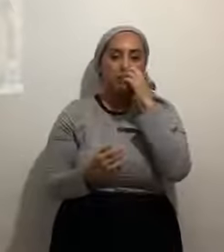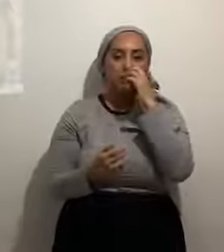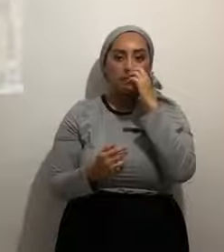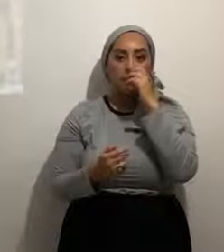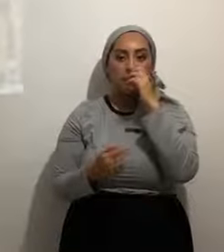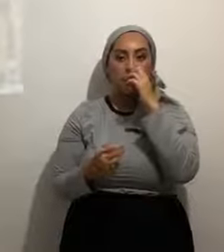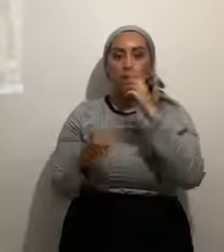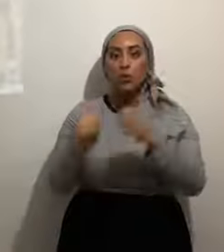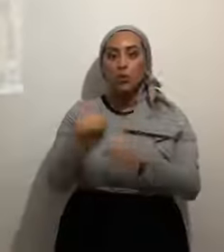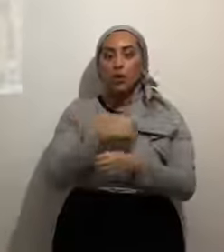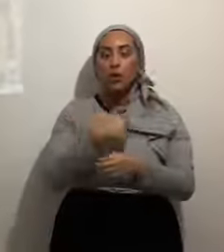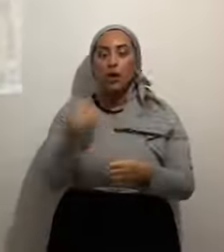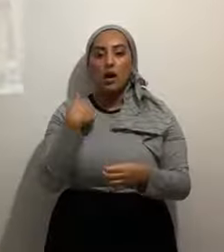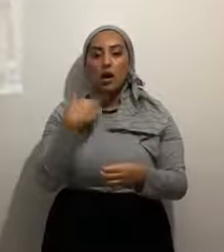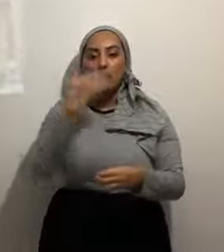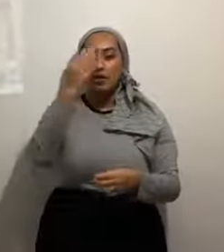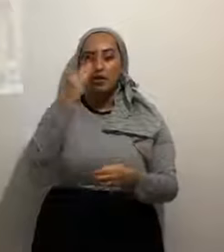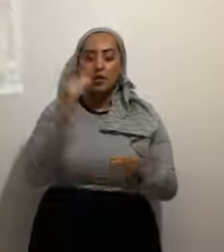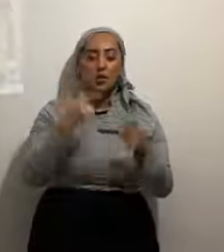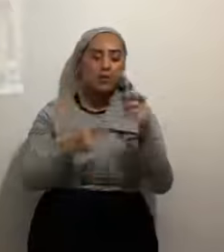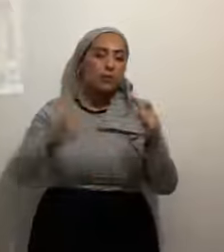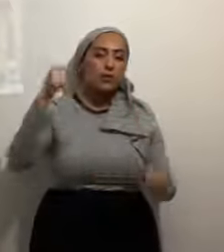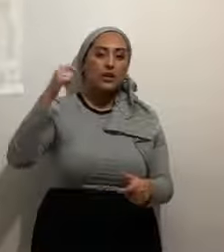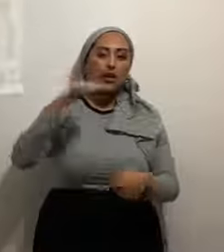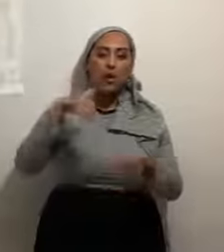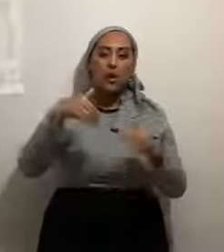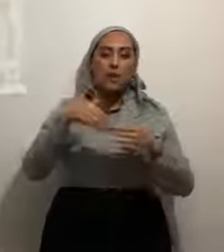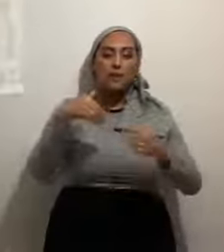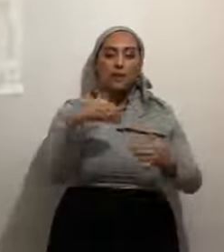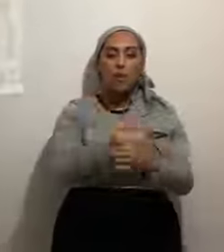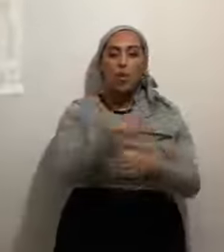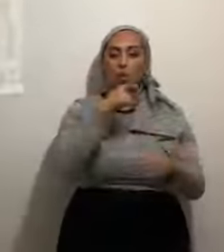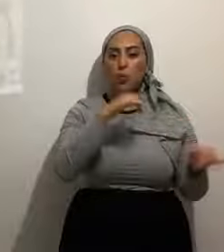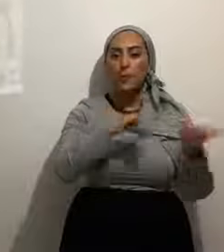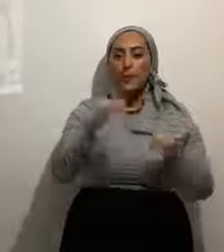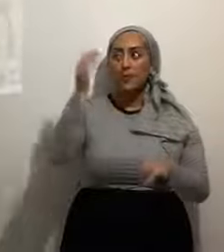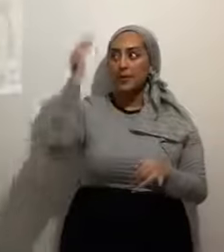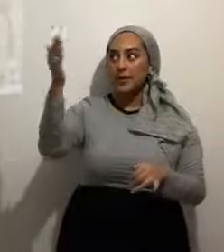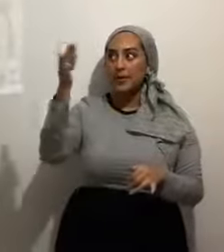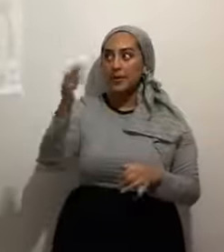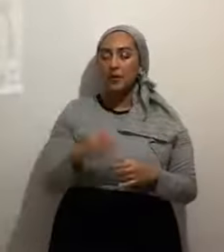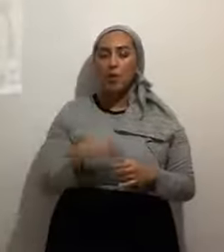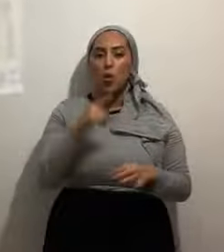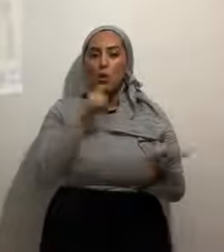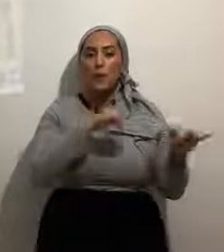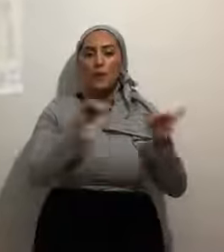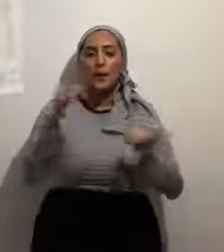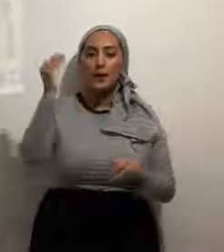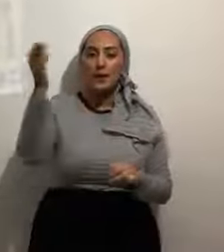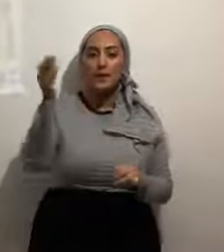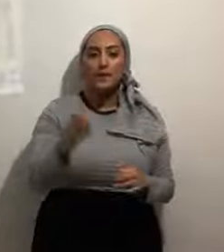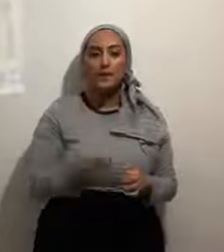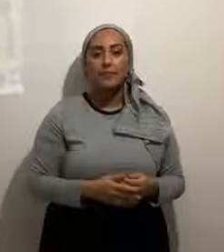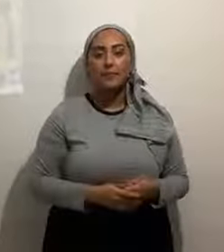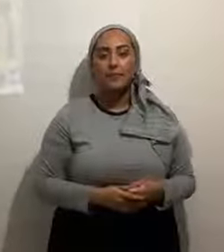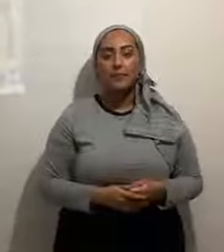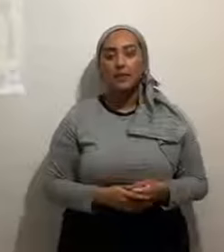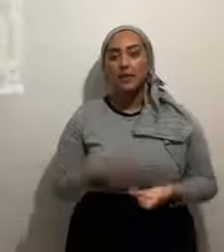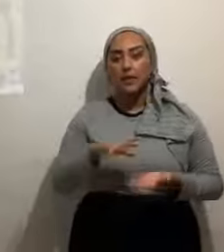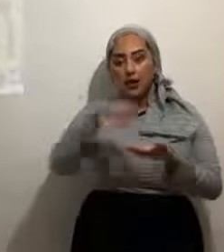Tenemos un Elohim precioso, todopoderoso. ¿Quién como Él? Mi Kamoja Adonai. ¿Quién como Él? Vamos a ver estas